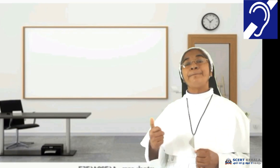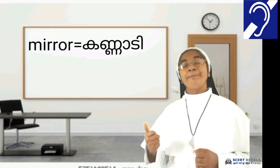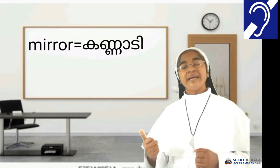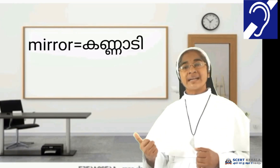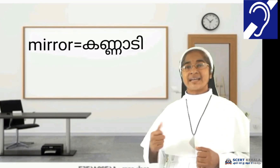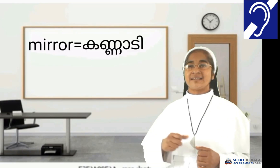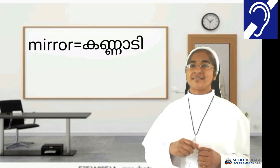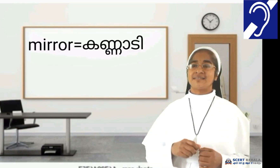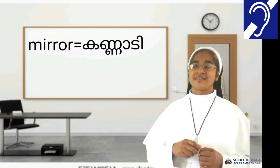മിറർ,